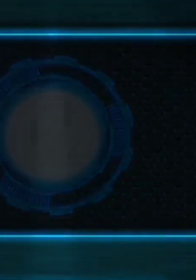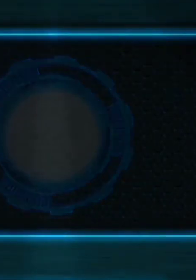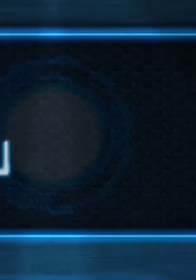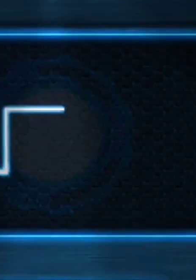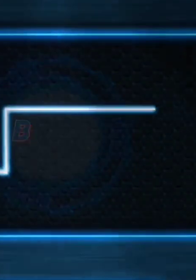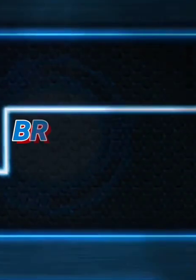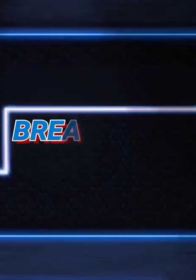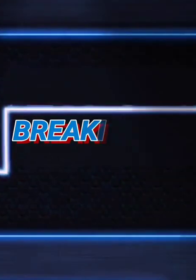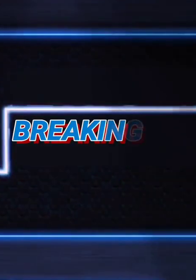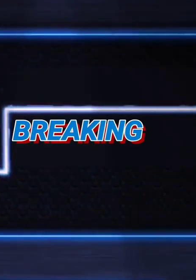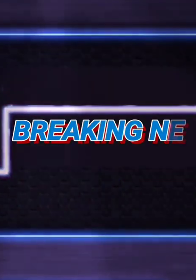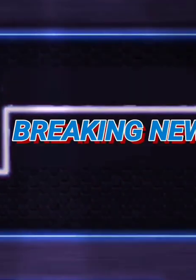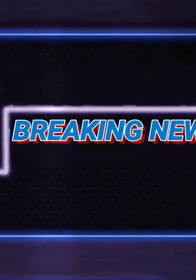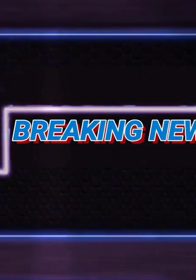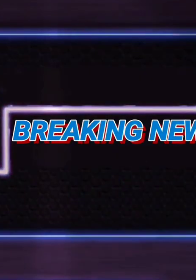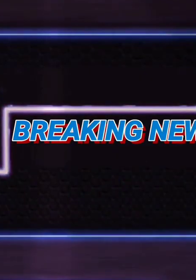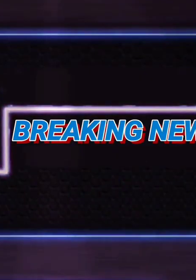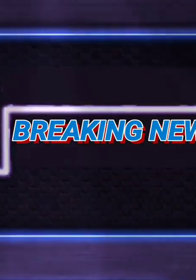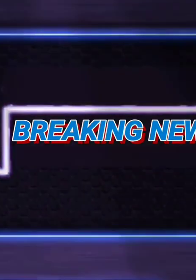the